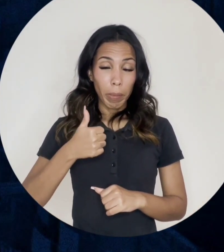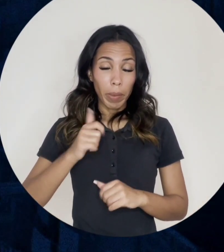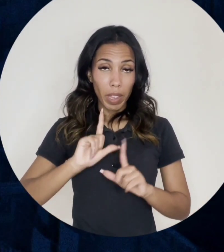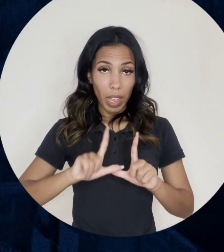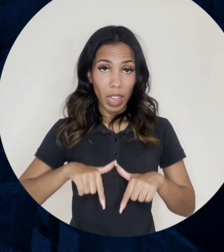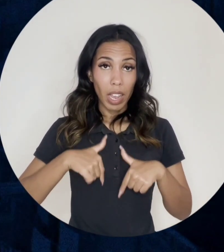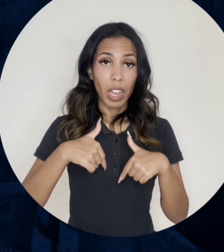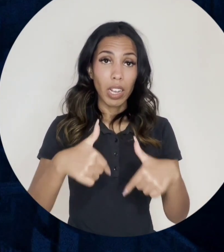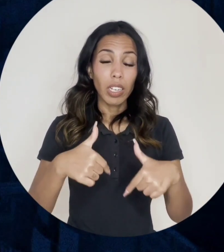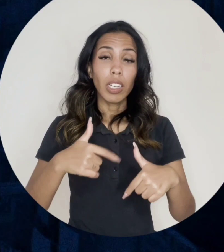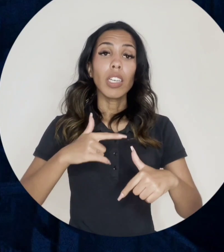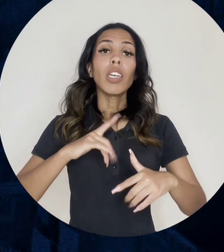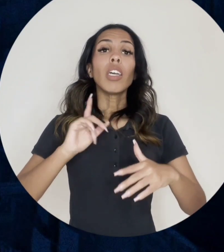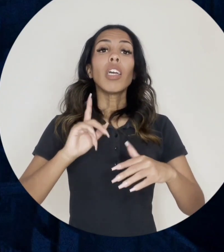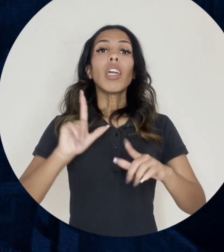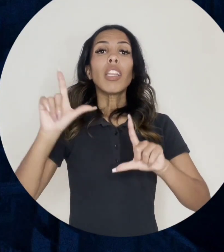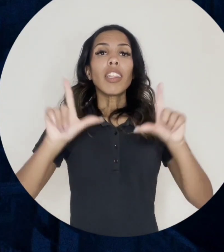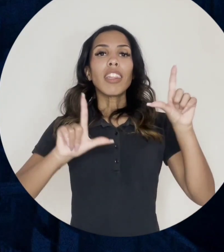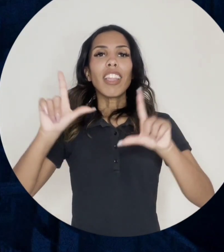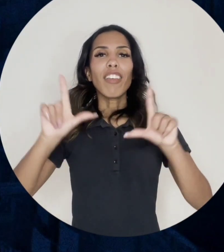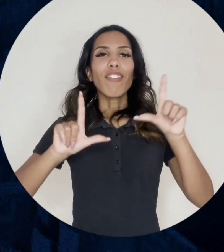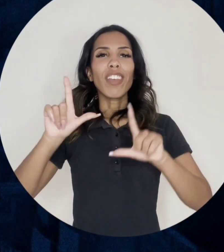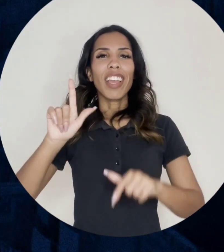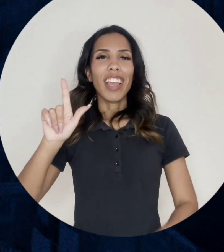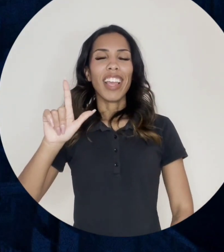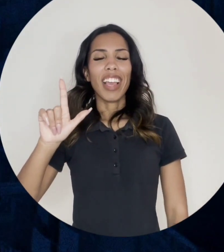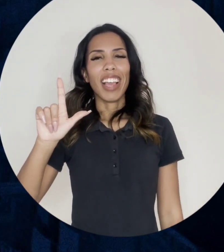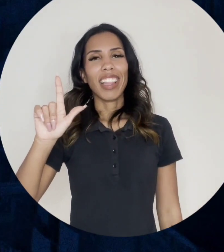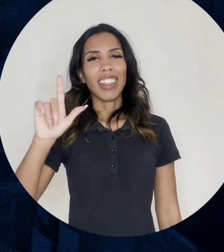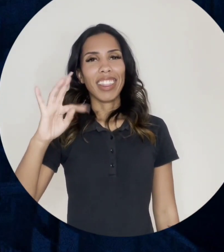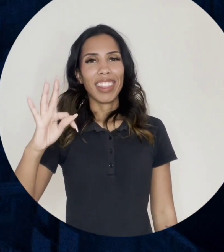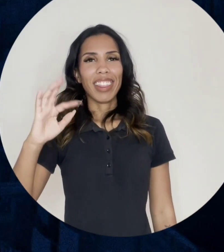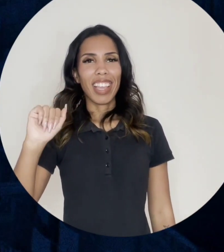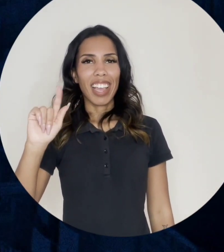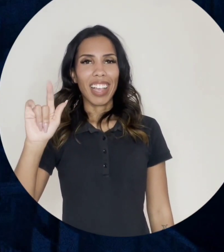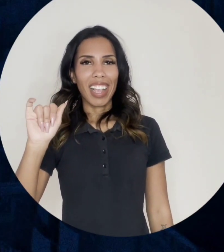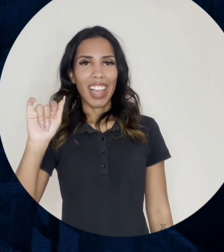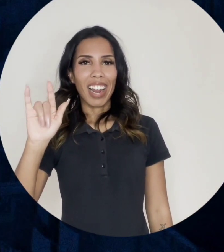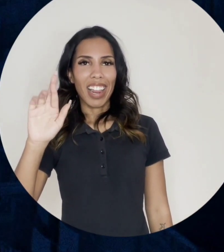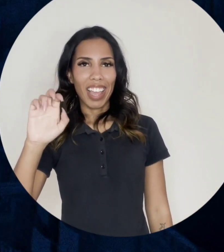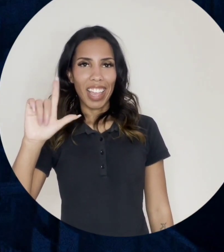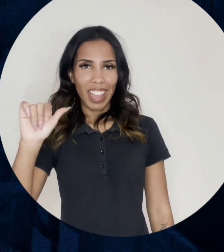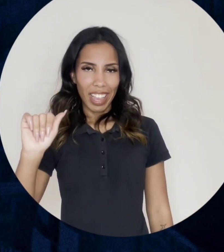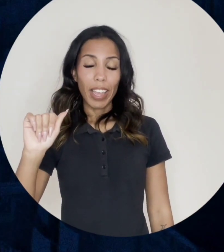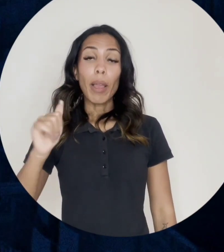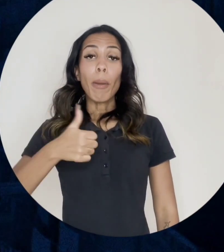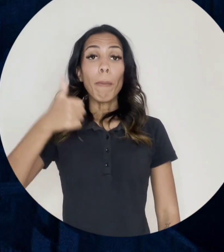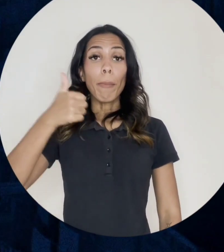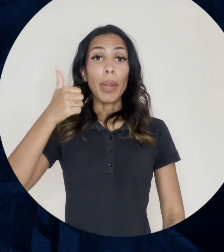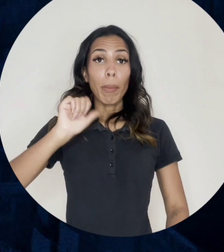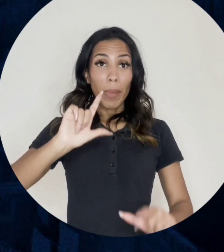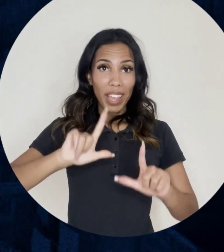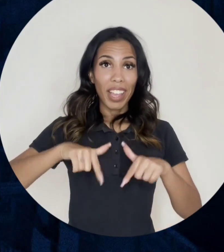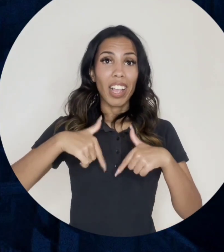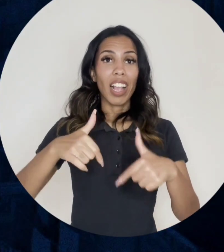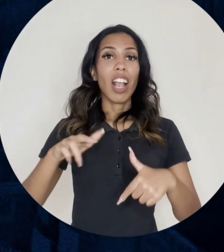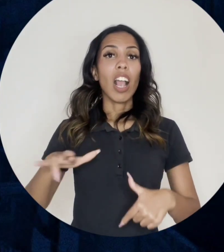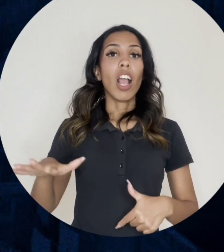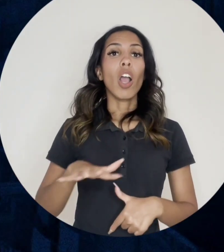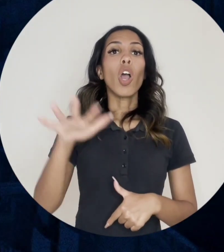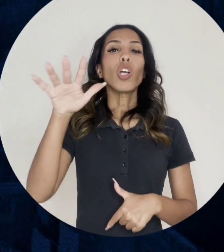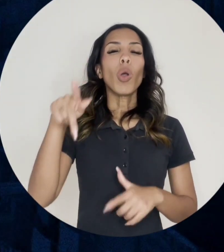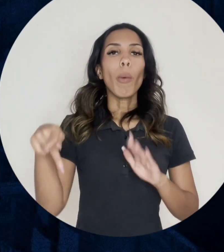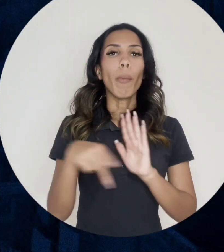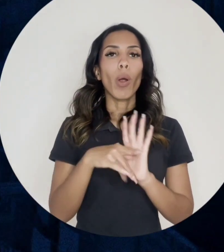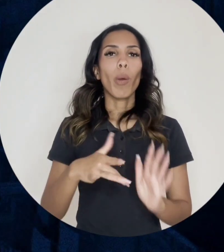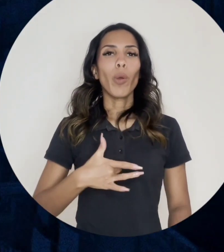conheci movimento social, foi com a TV Tagarela. A primeira ação que eu fiz, que eu participei, foi Rocinha Ação